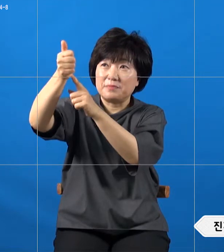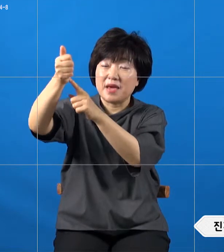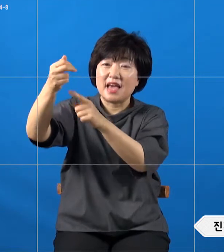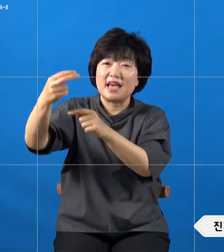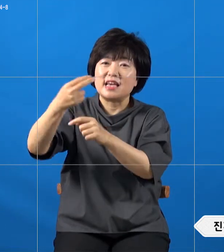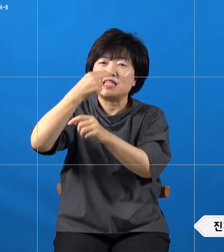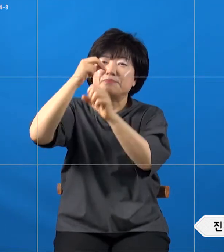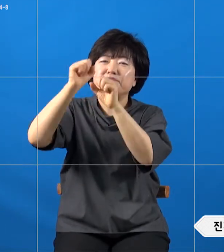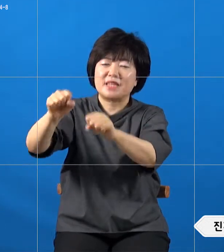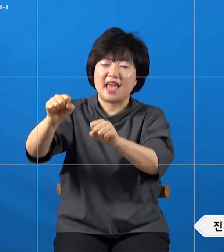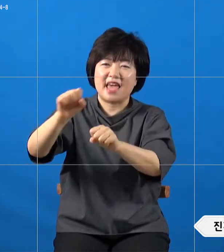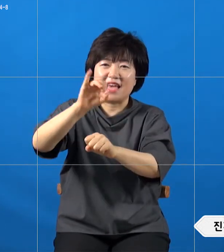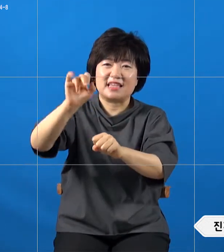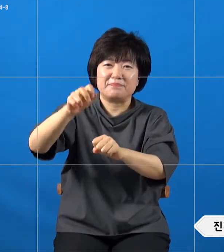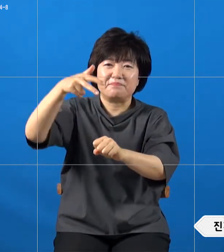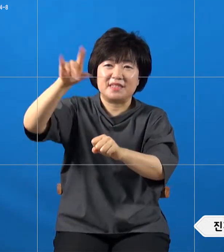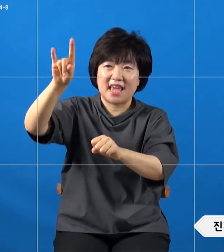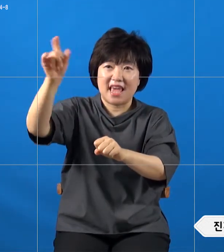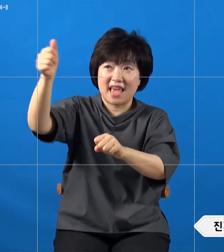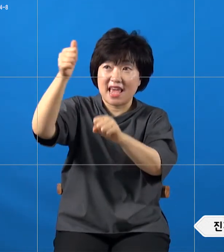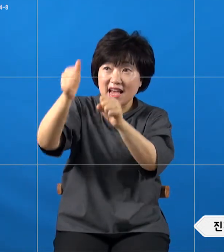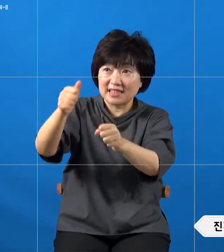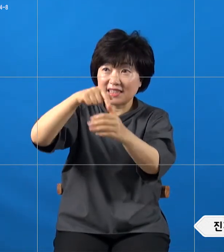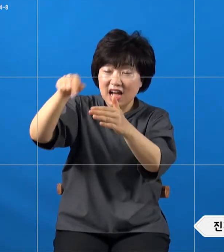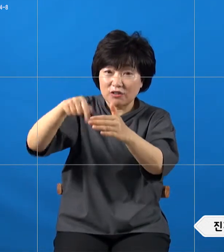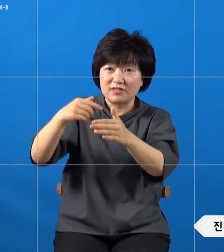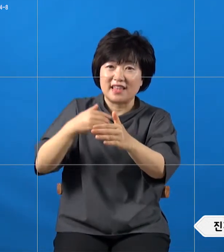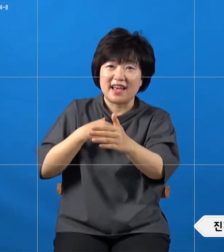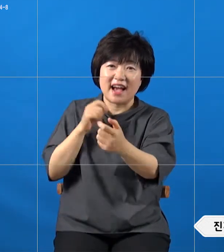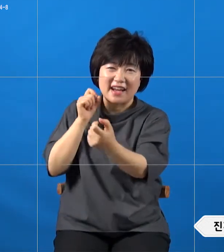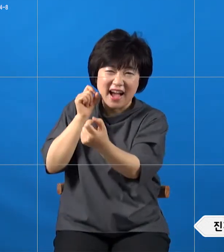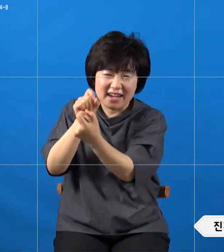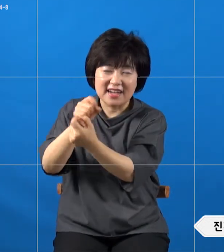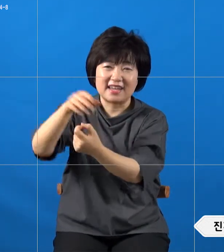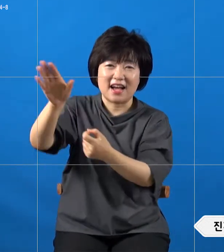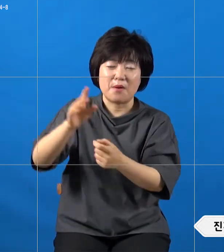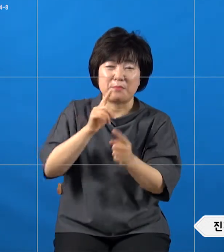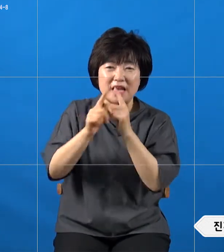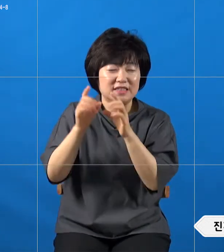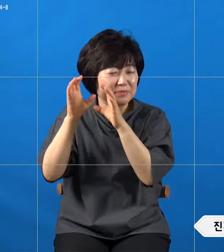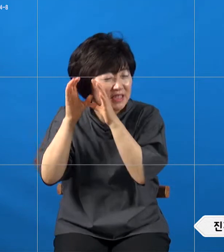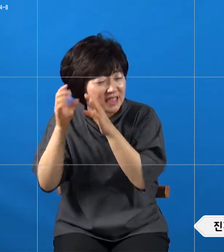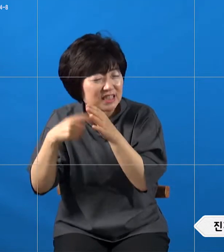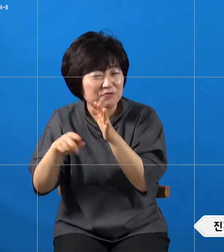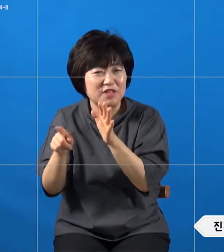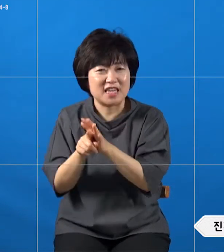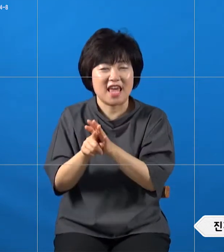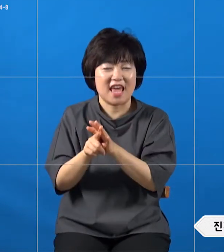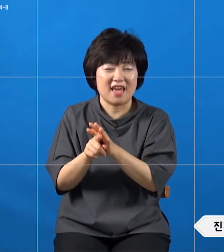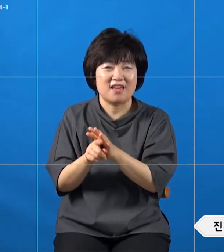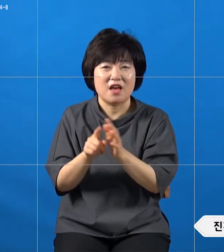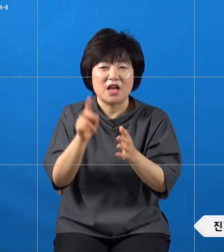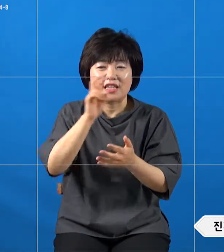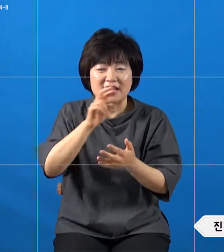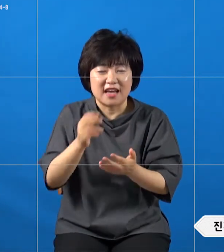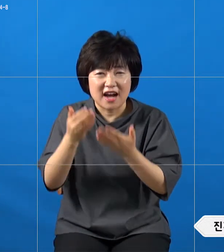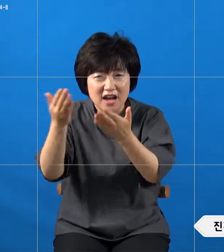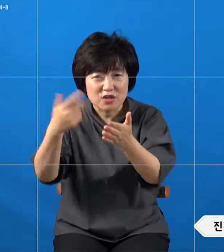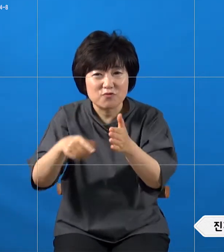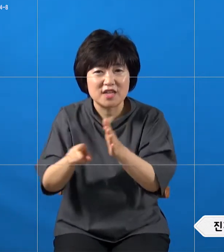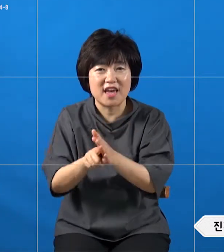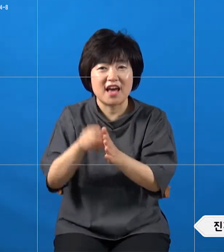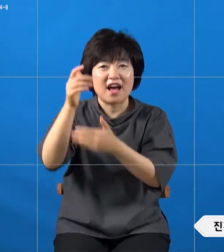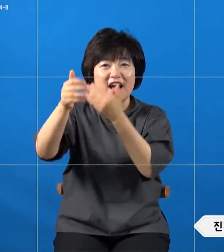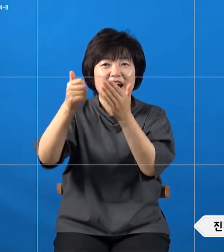가는 것을 말합니다. 말씀을 듣기 위해, 찬양하기 위해 예배 가운데 하나님 앞에